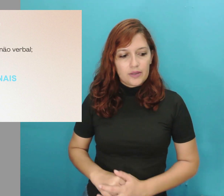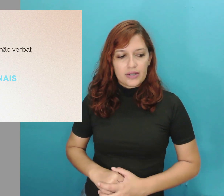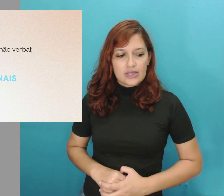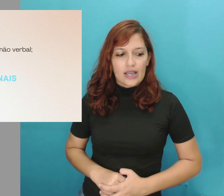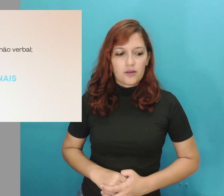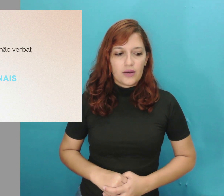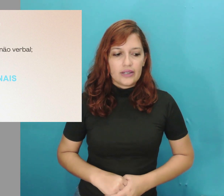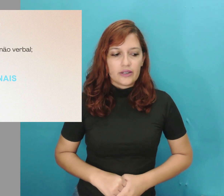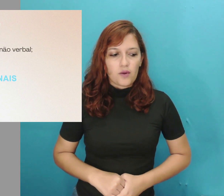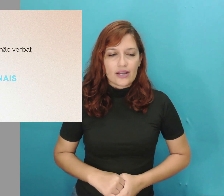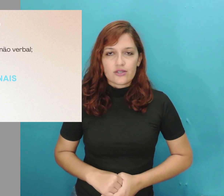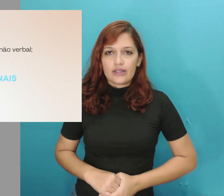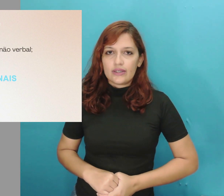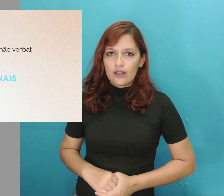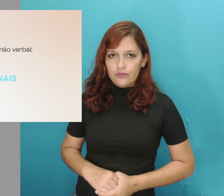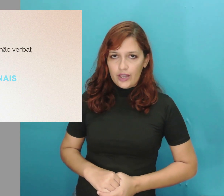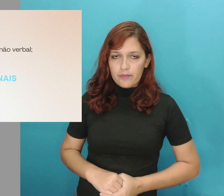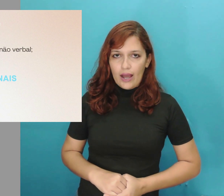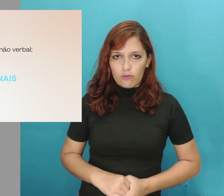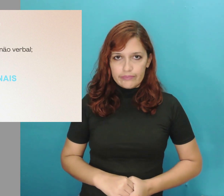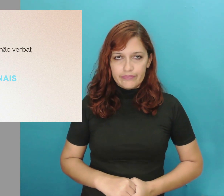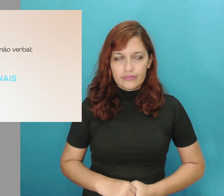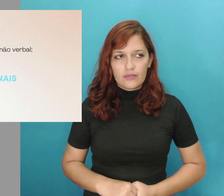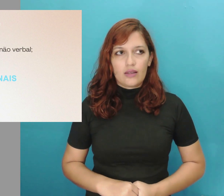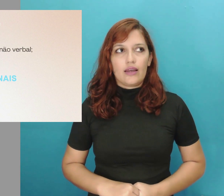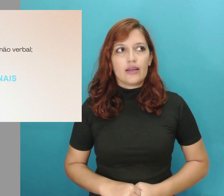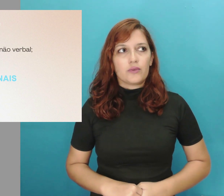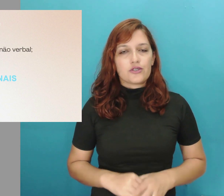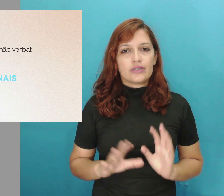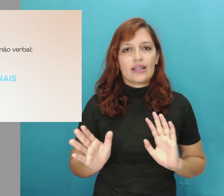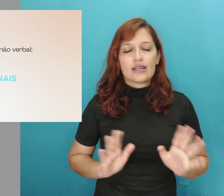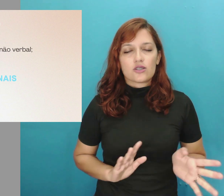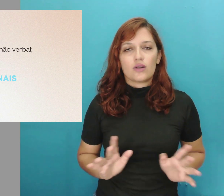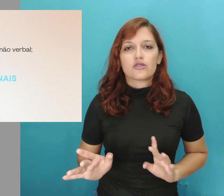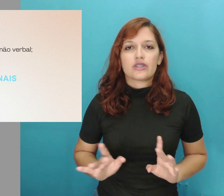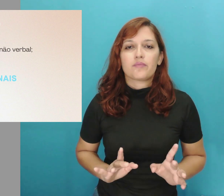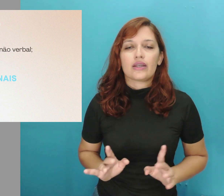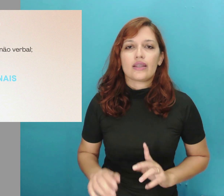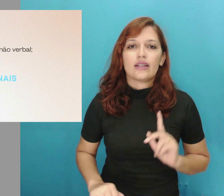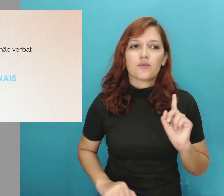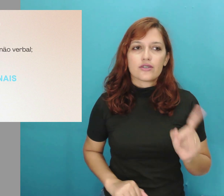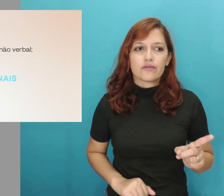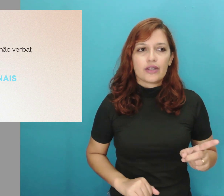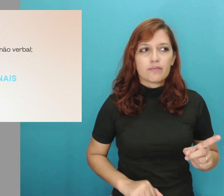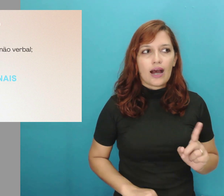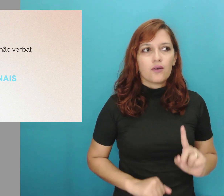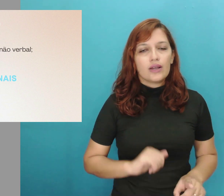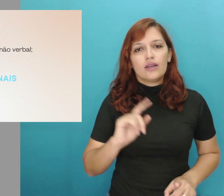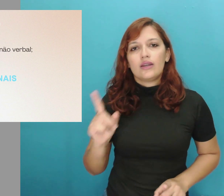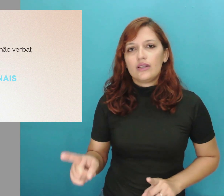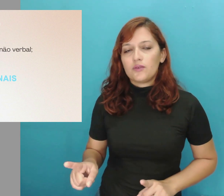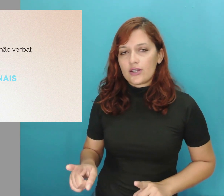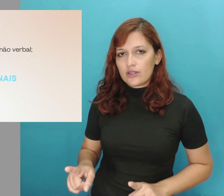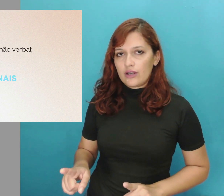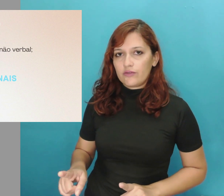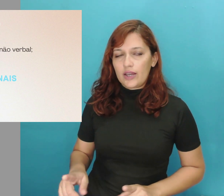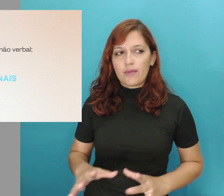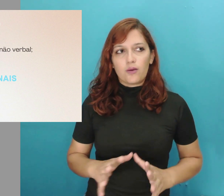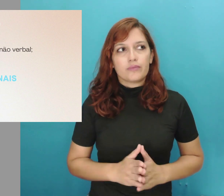Libras é uma linguagem não verbal. Quando a gente está na escola, a gente aprende, né? Linguagem verbal e linguagem não verbal. E